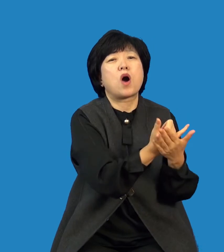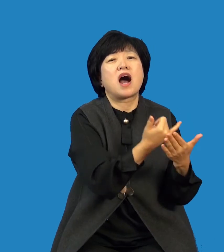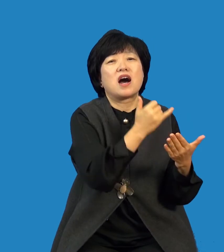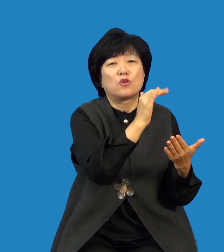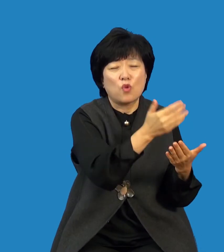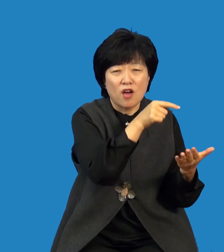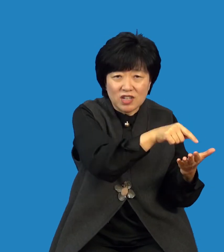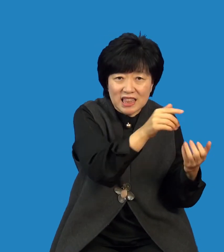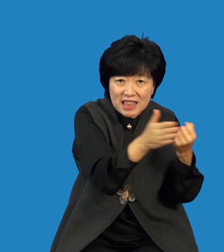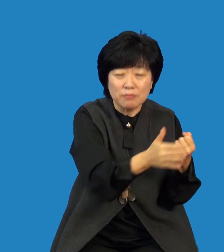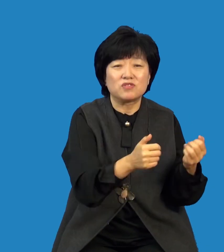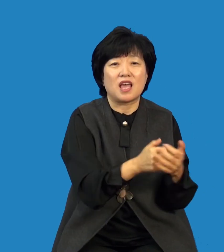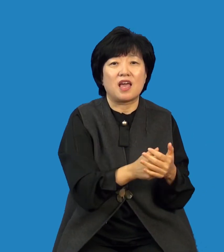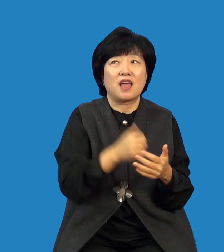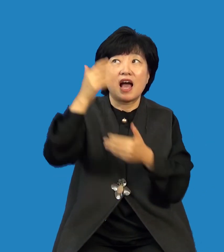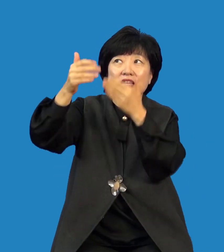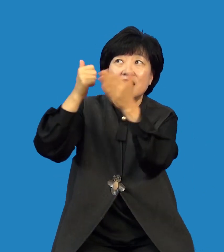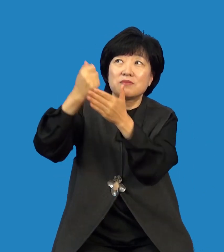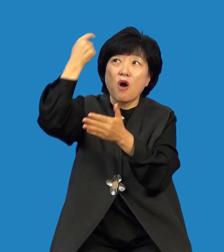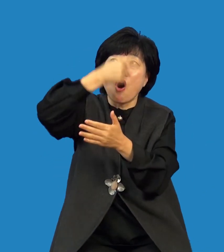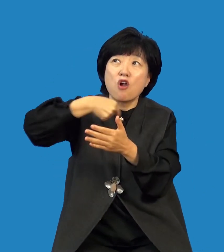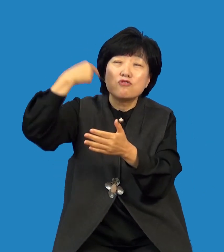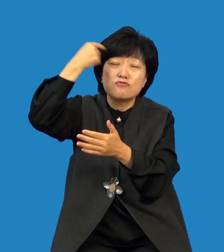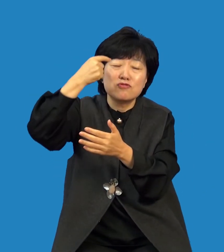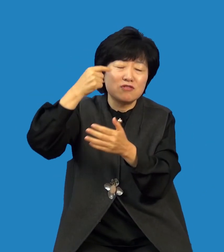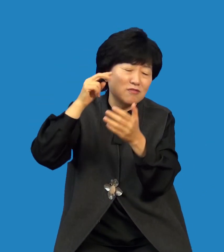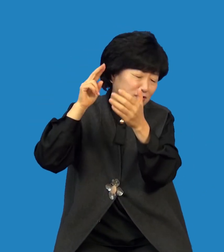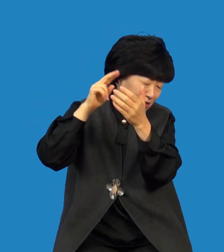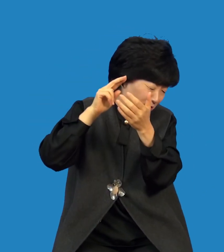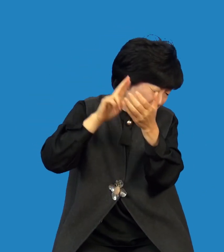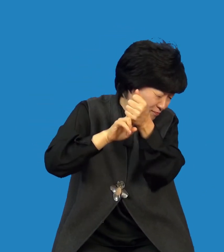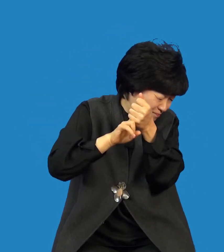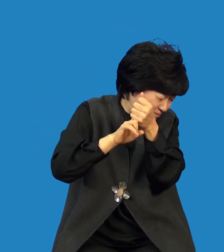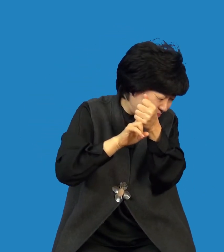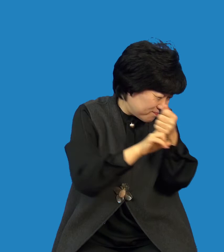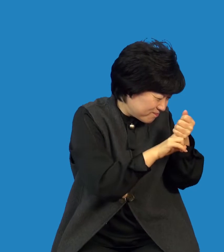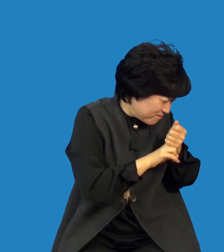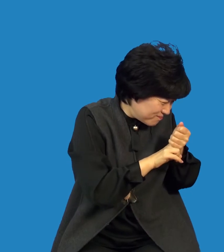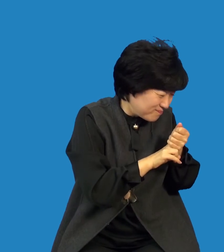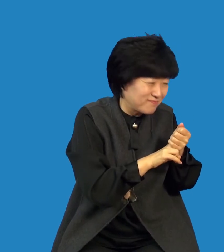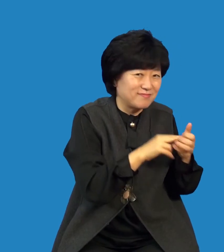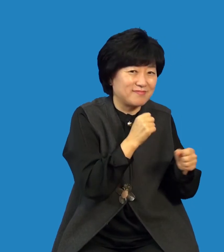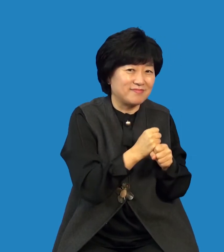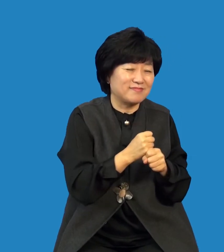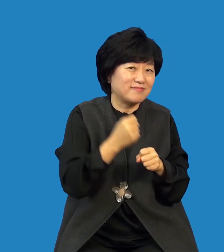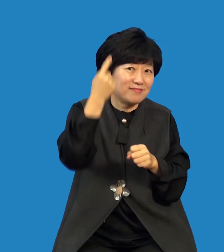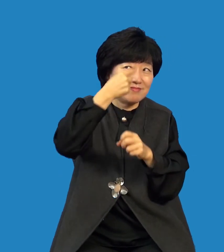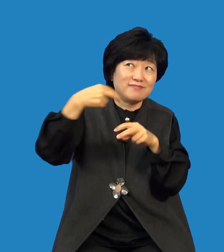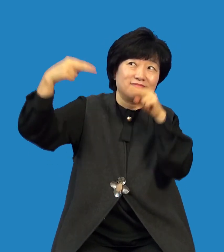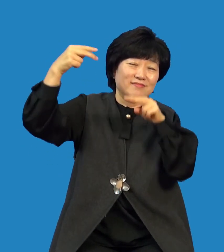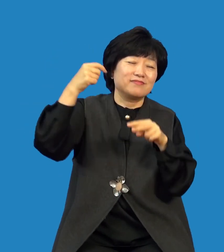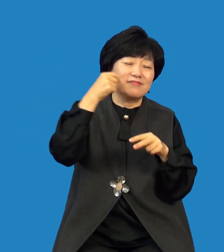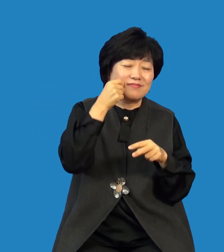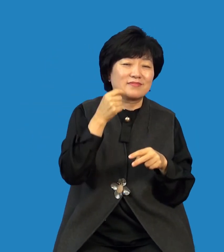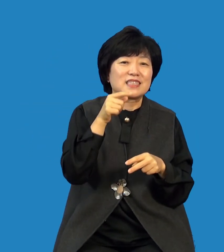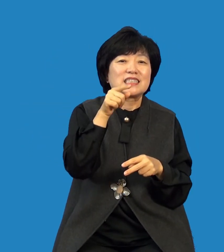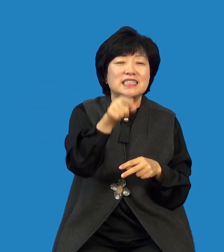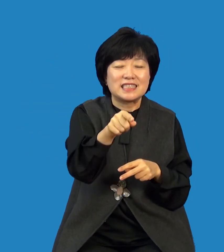피해서 숨는, 이게 뭐예요? 죄잖아, 죄. 그 죄 때문에 우리가 고아가 됐다는